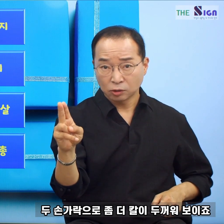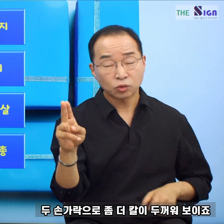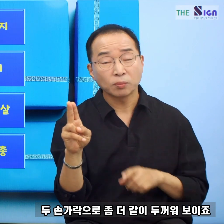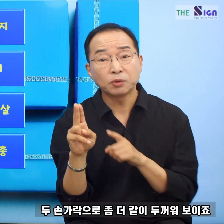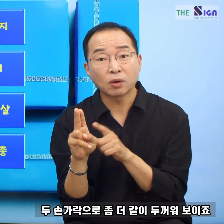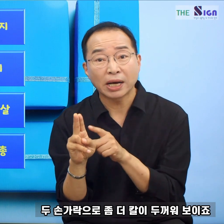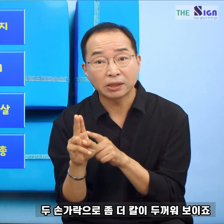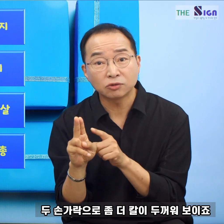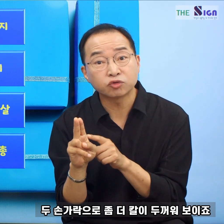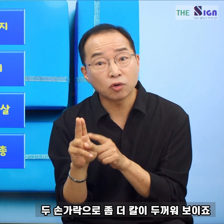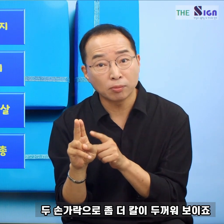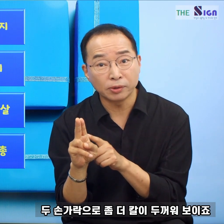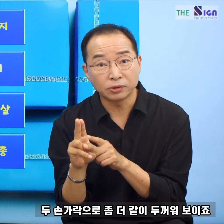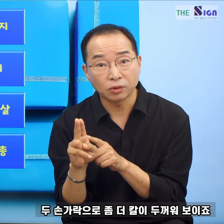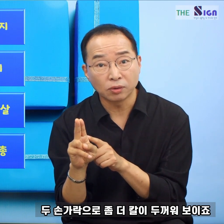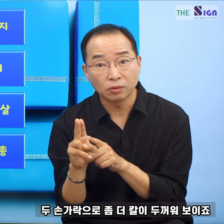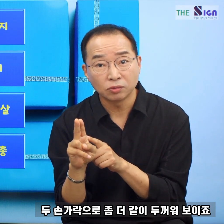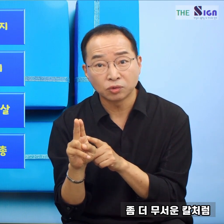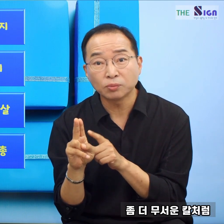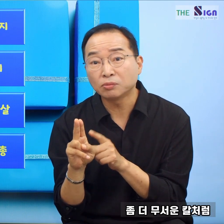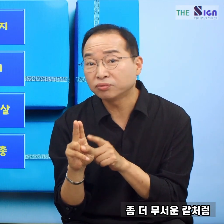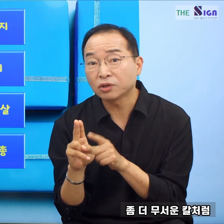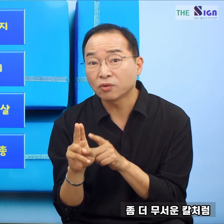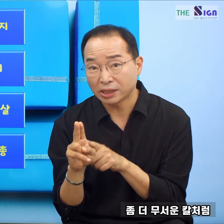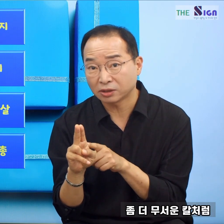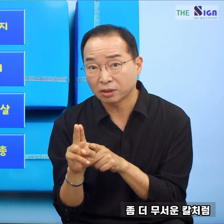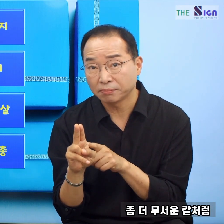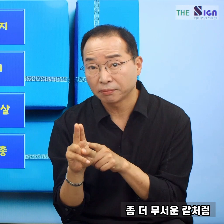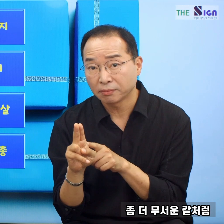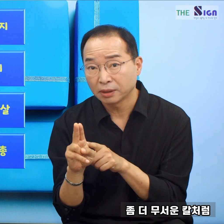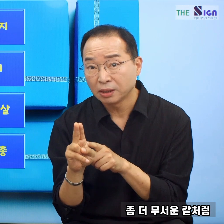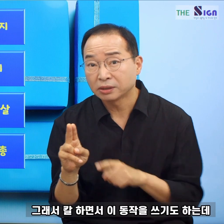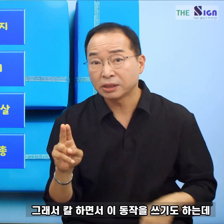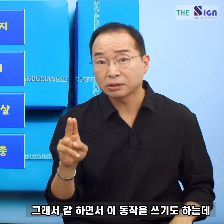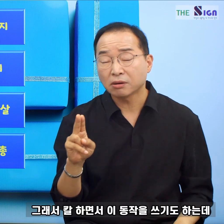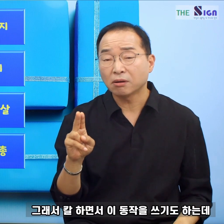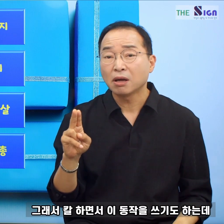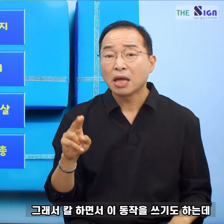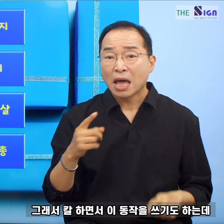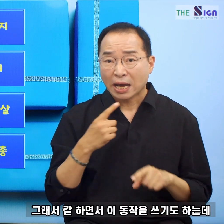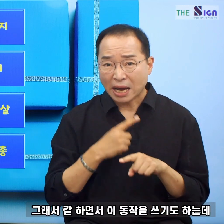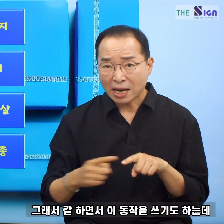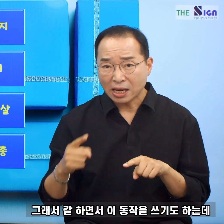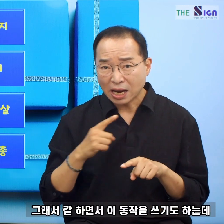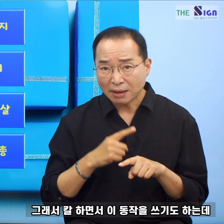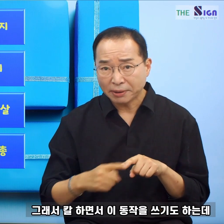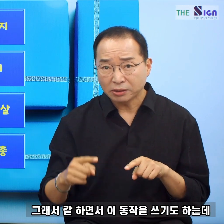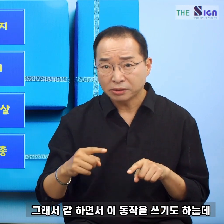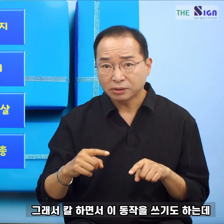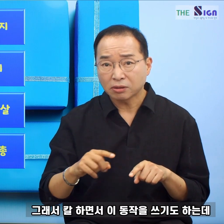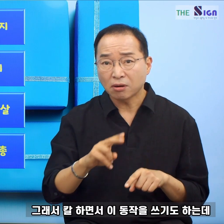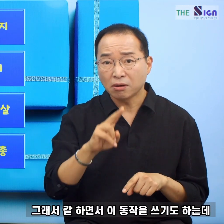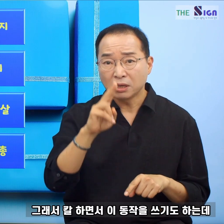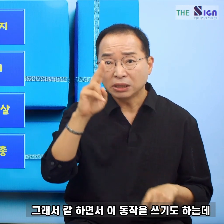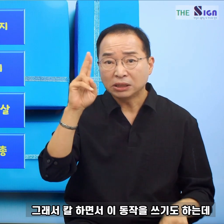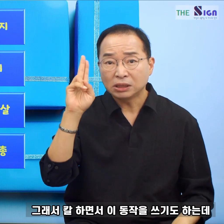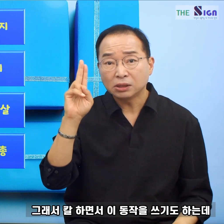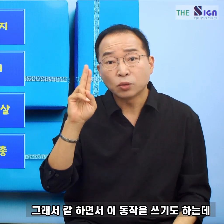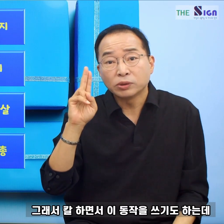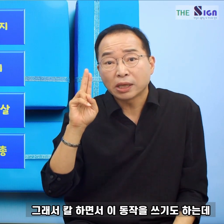좀 더 칼이 두꺼워 보이죠. 좀 더 무서운 칼처럼. 그래서 칼 하면서 이 동작을